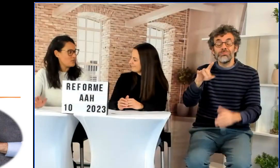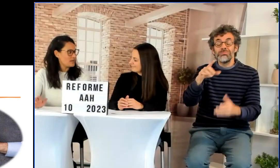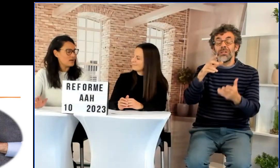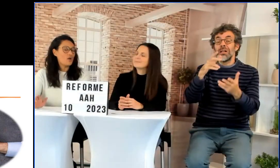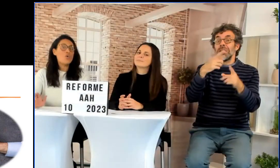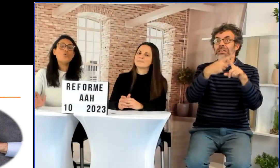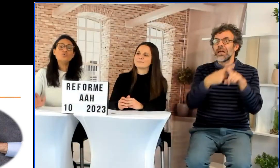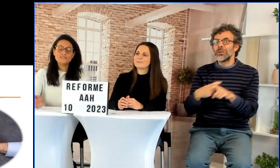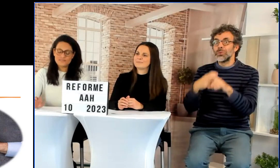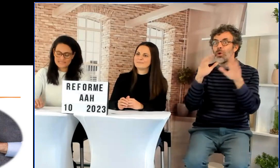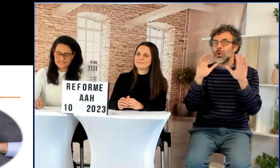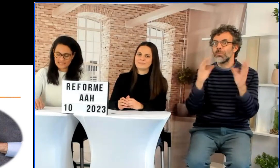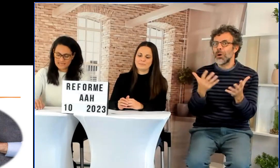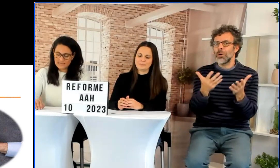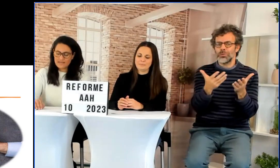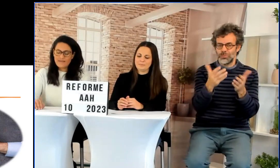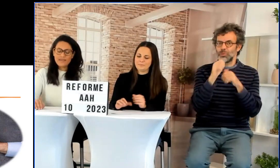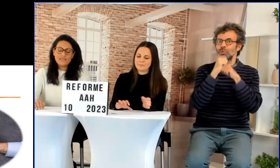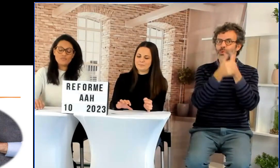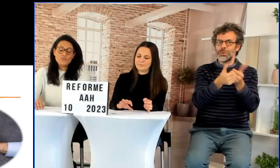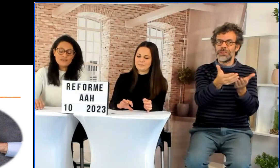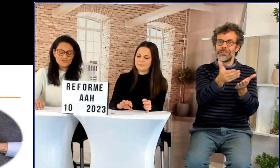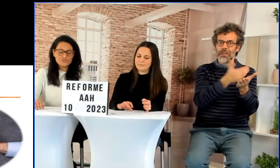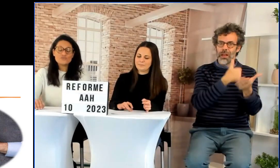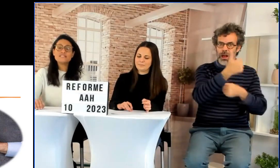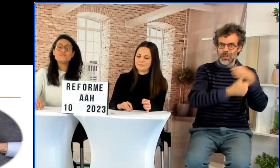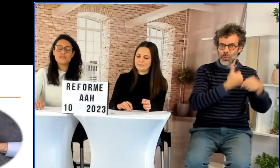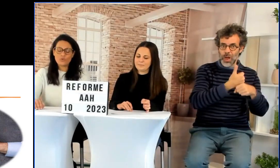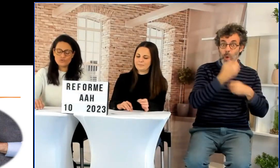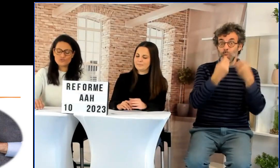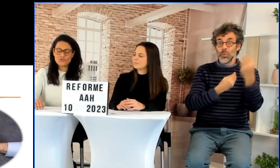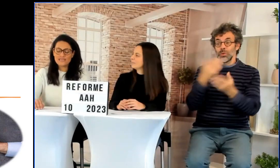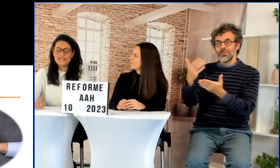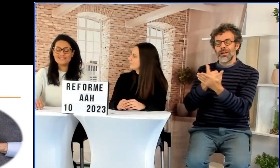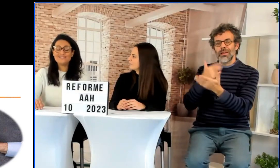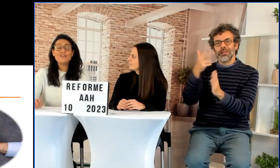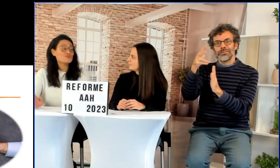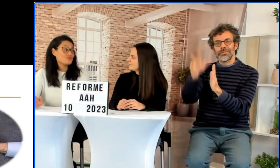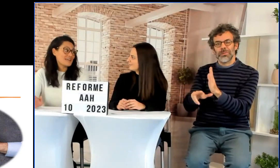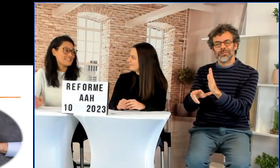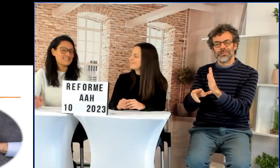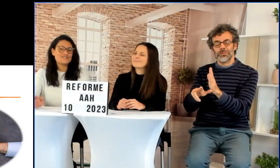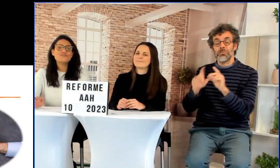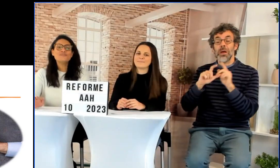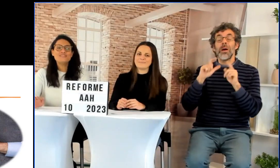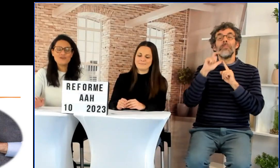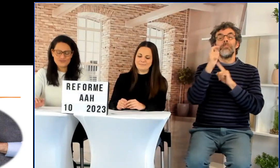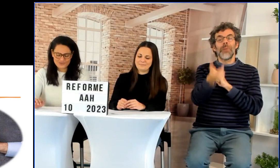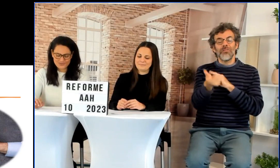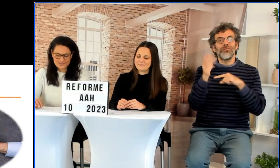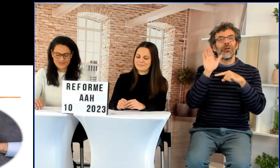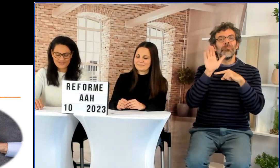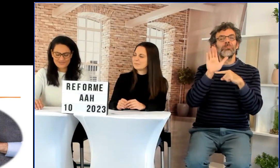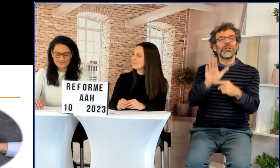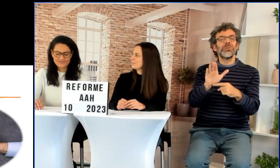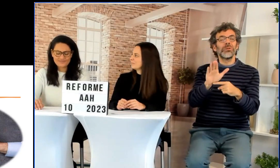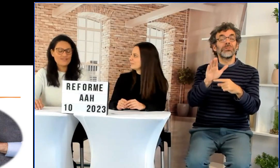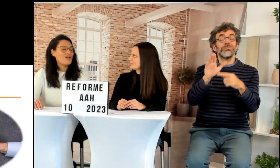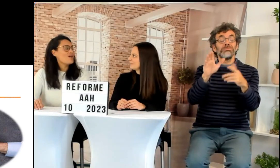ressources annuelles ou trimestrielles. Et puis, nous vous expliquerons ce qu'est la déconjugalisation des